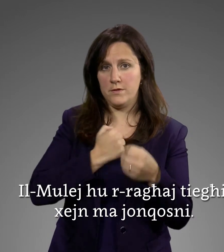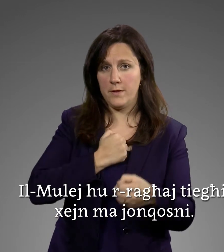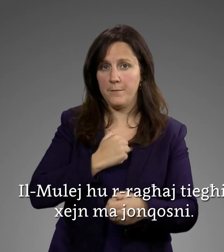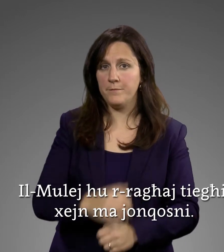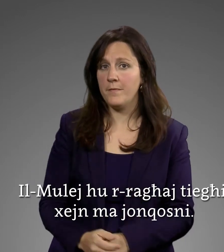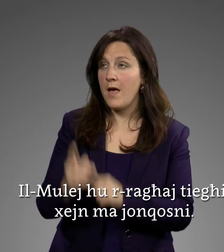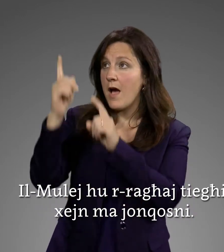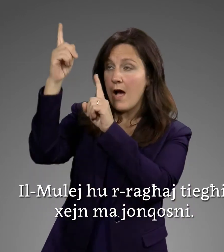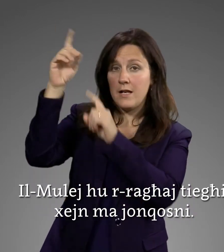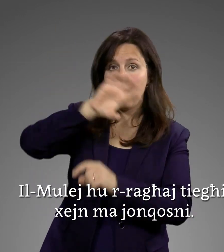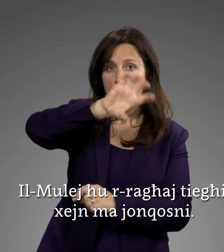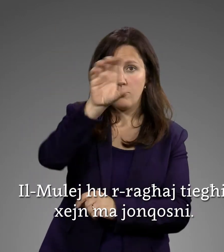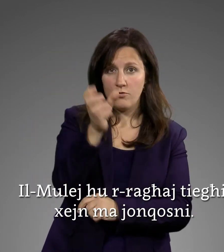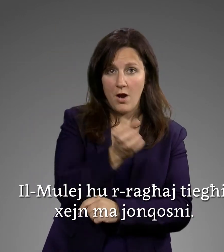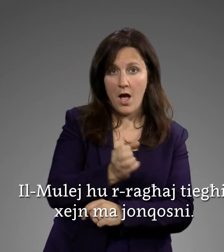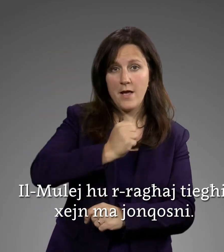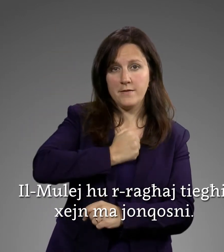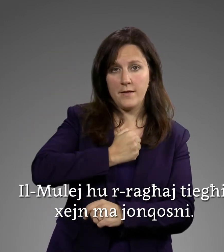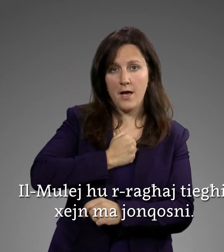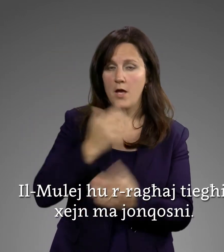Il-mulej u r-raj tiegħi xejn ma jonqosni.